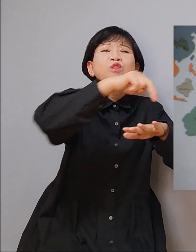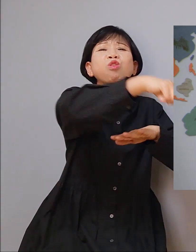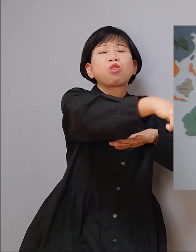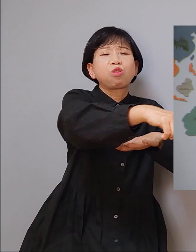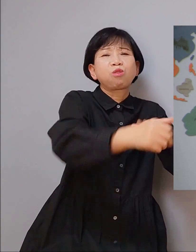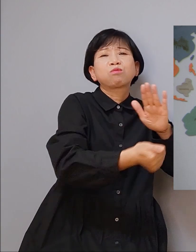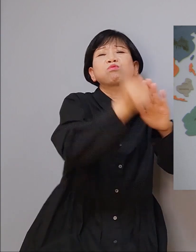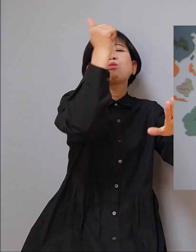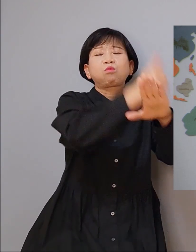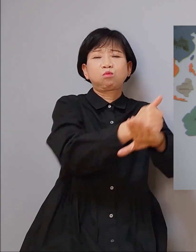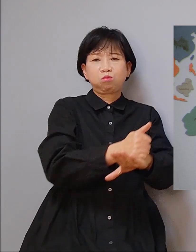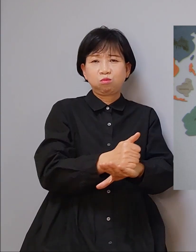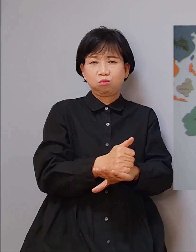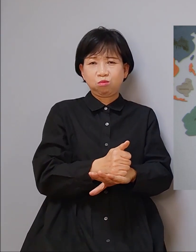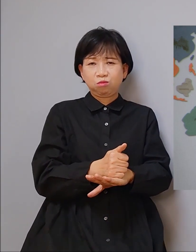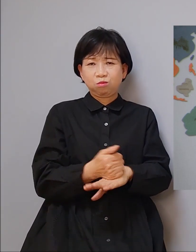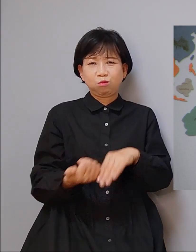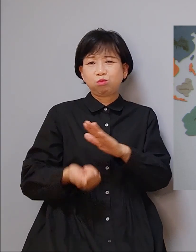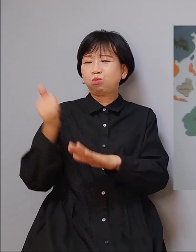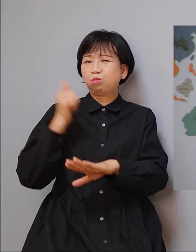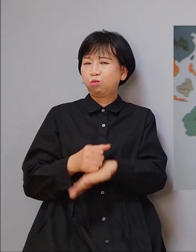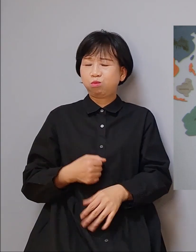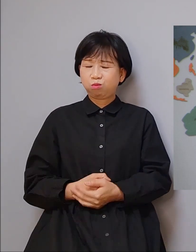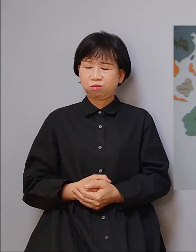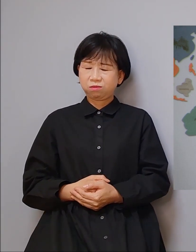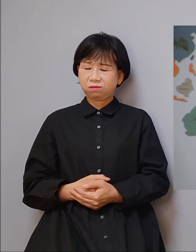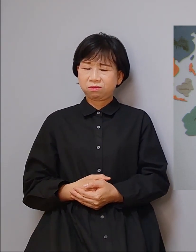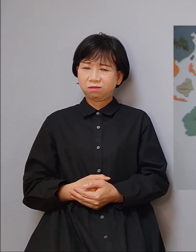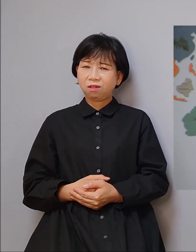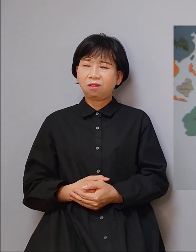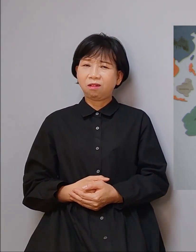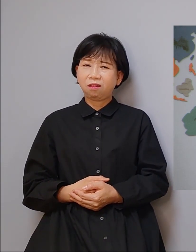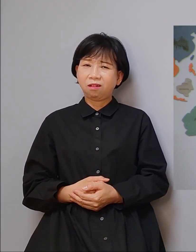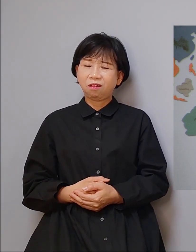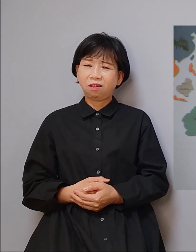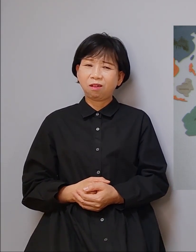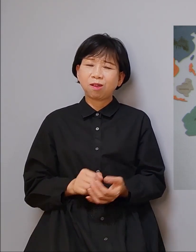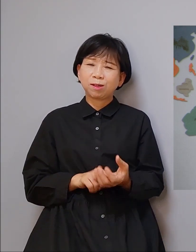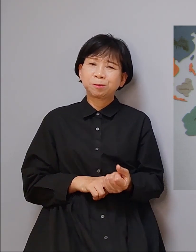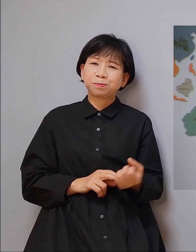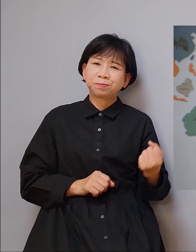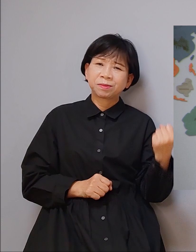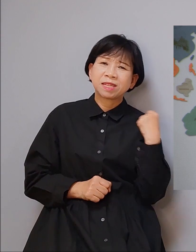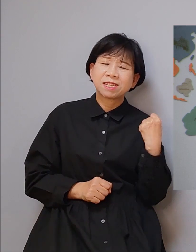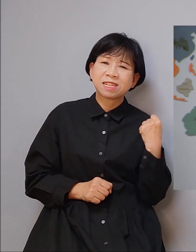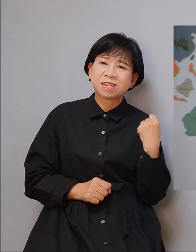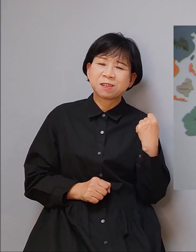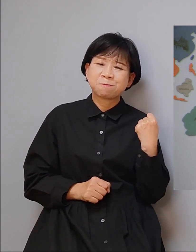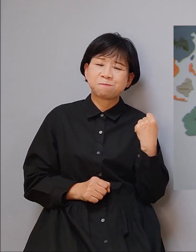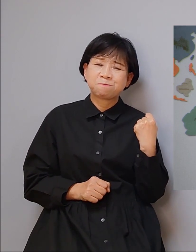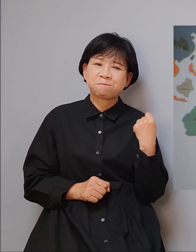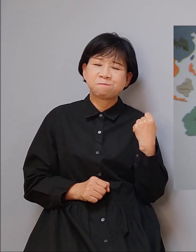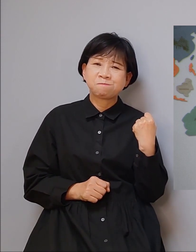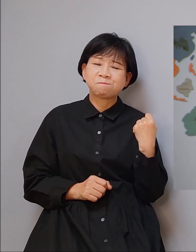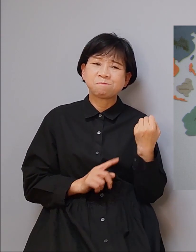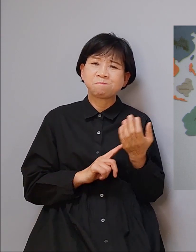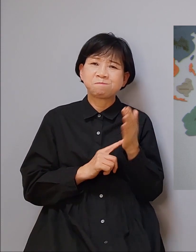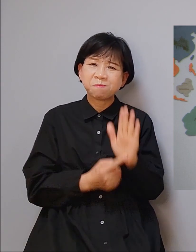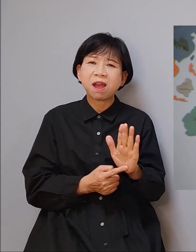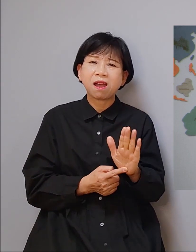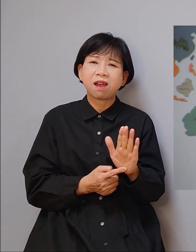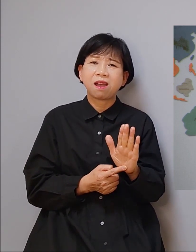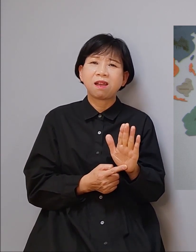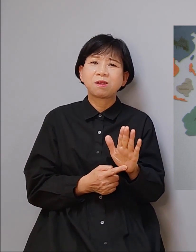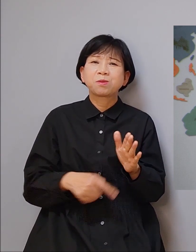모두 성공한 거죠. 잠재력을 끌어내려면 때로는 힘든 환경이 필요하다라고 해서